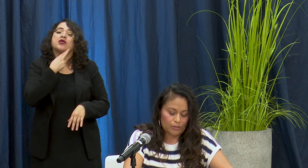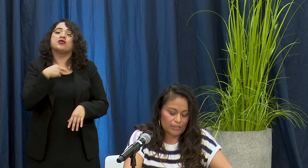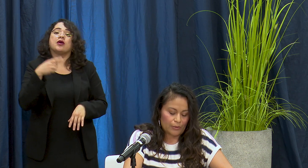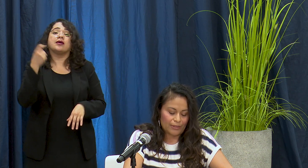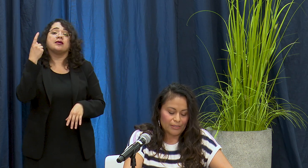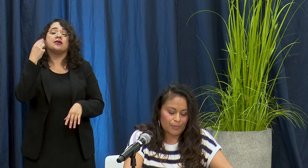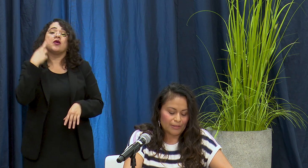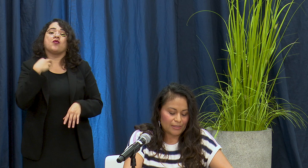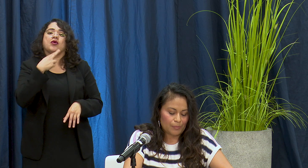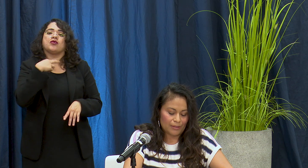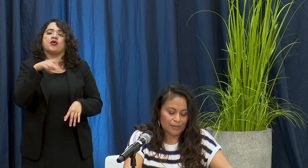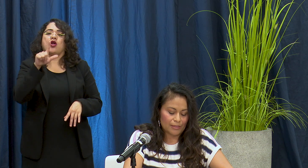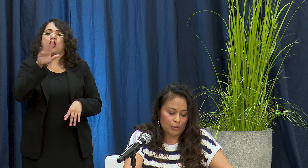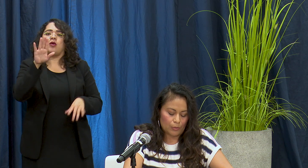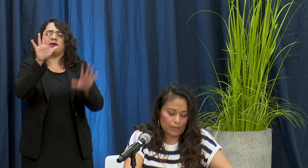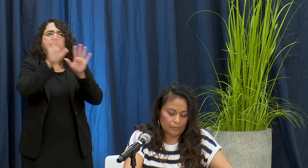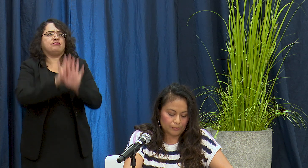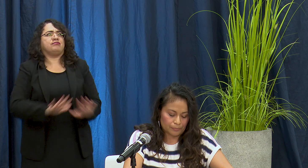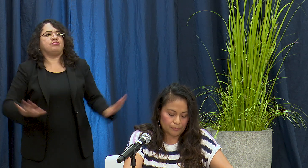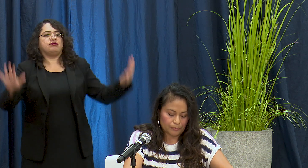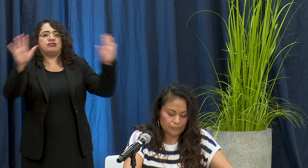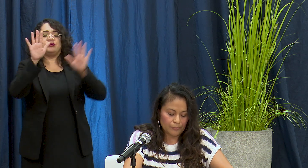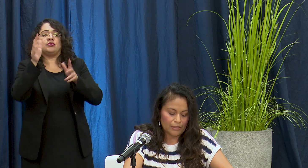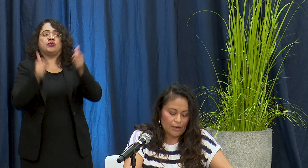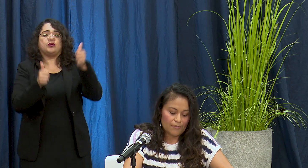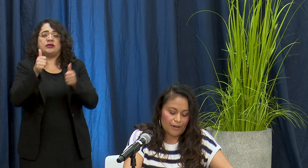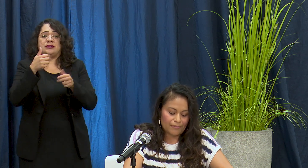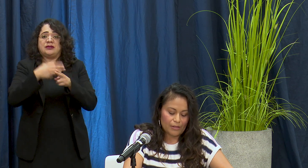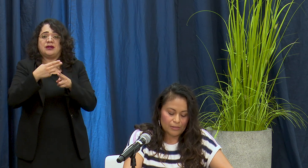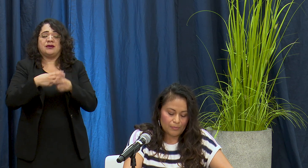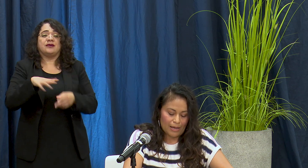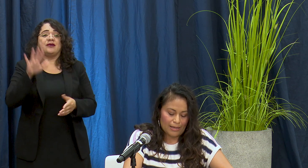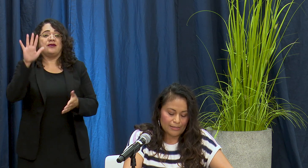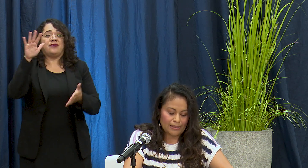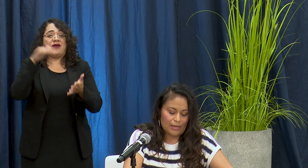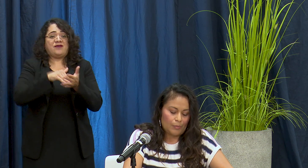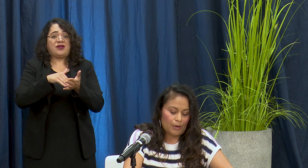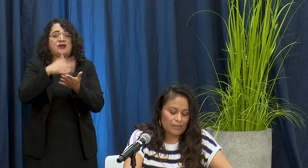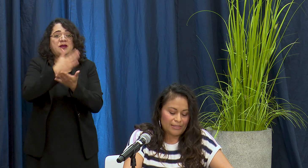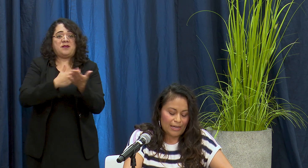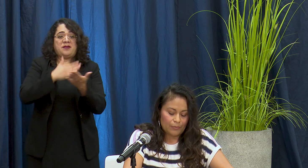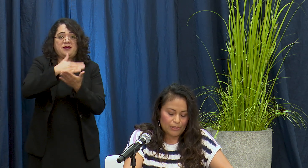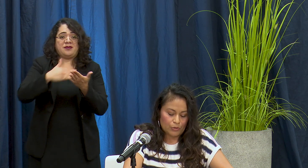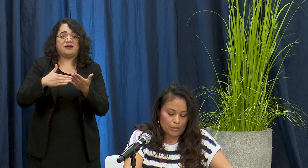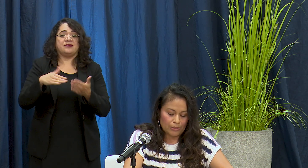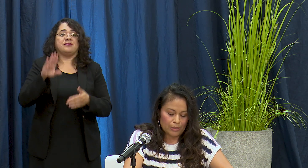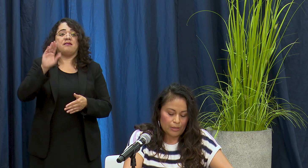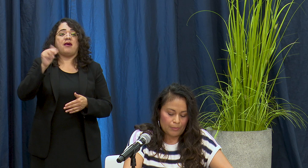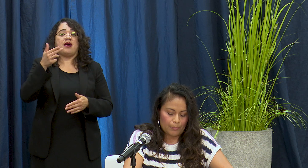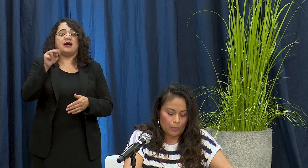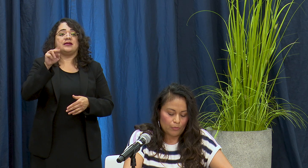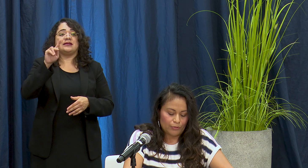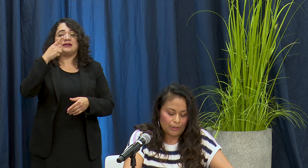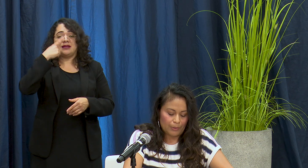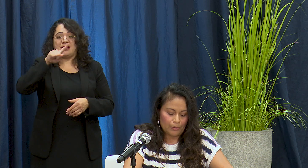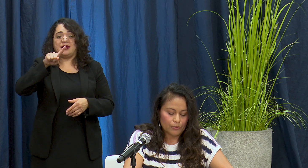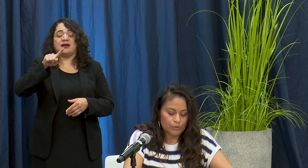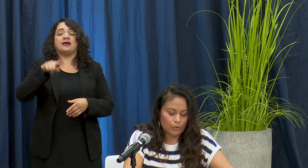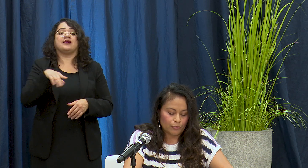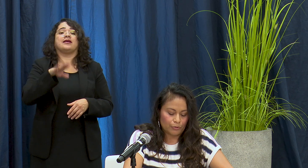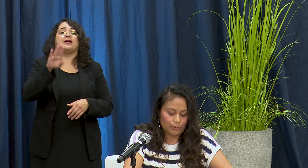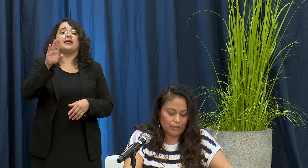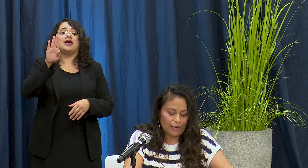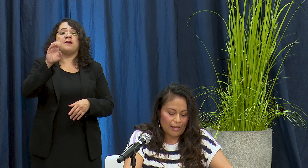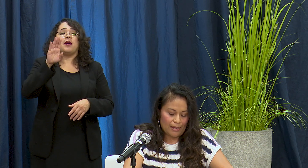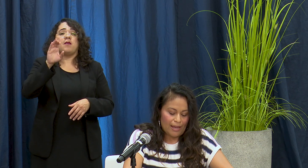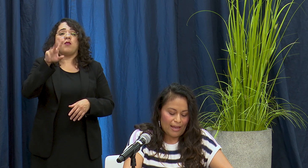Los restaurantes participantes incluyen 5,000 Pies, Bajan Thai Restaurant, Bebo Filipino